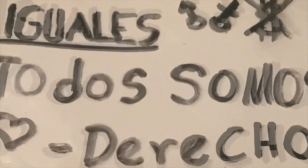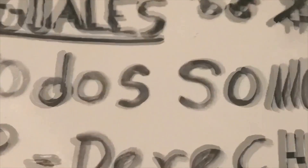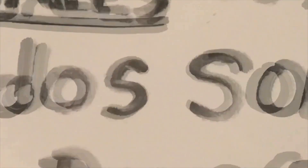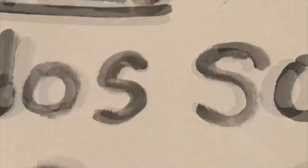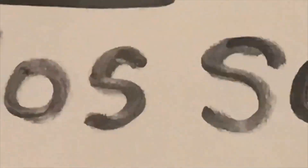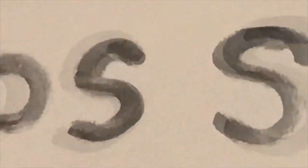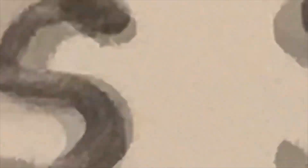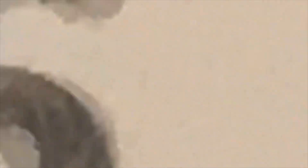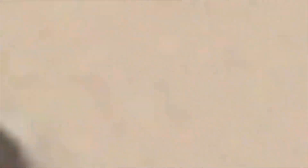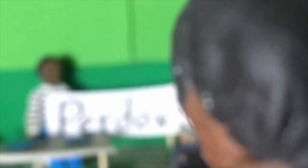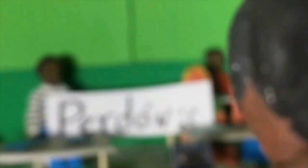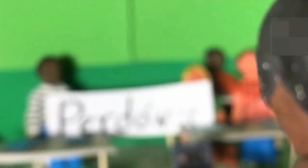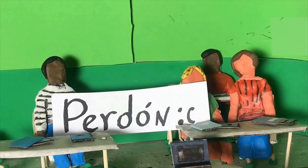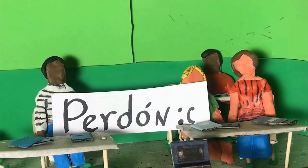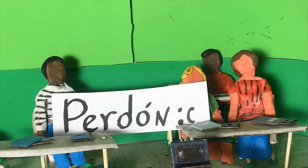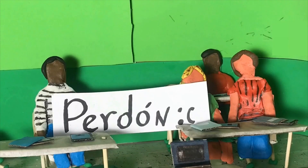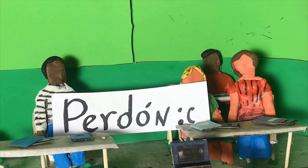mismo respeto.